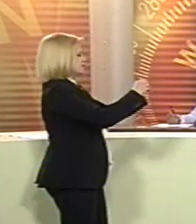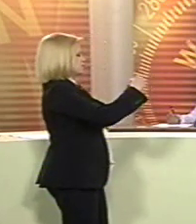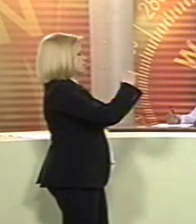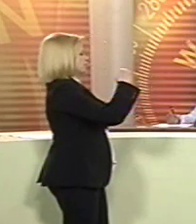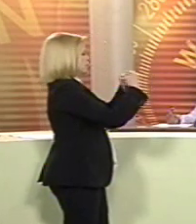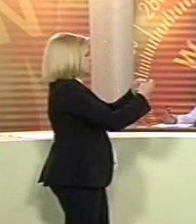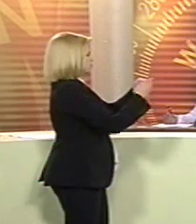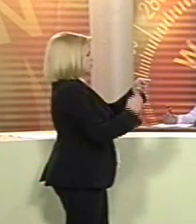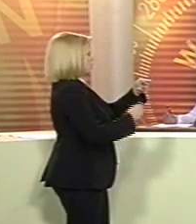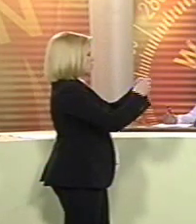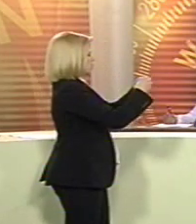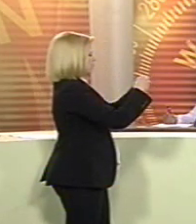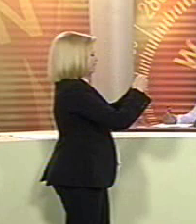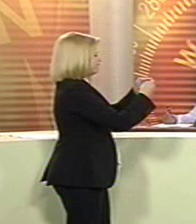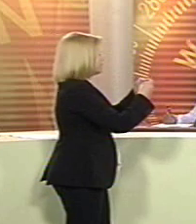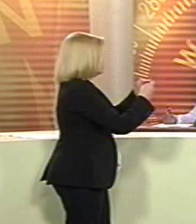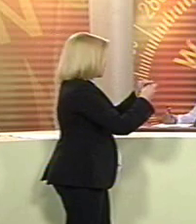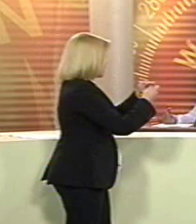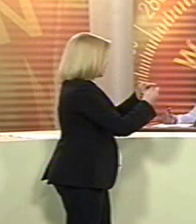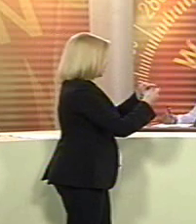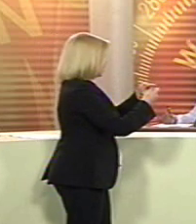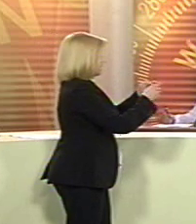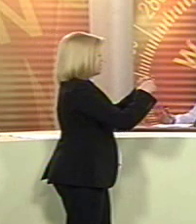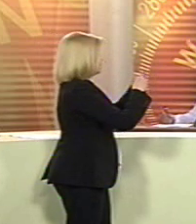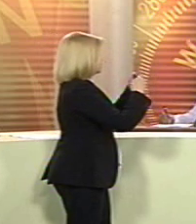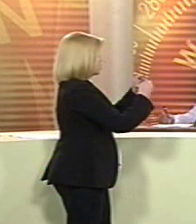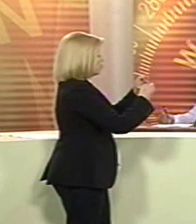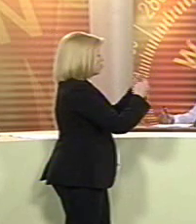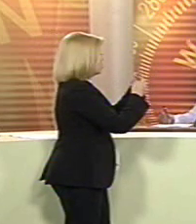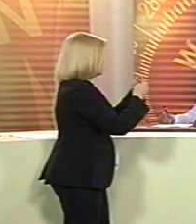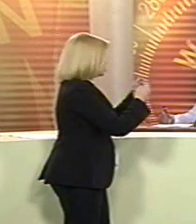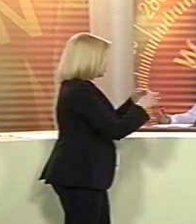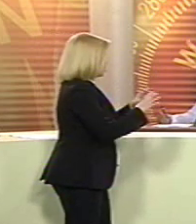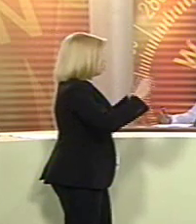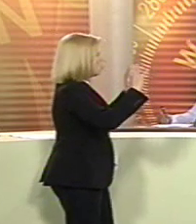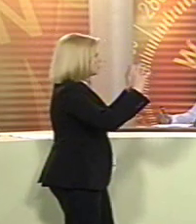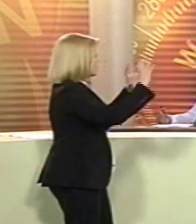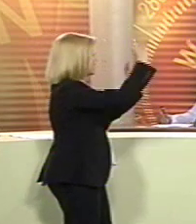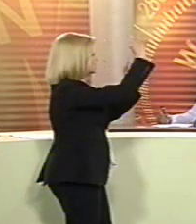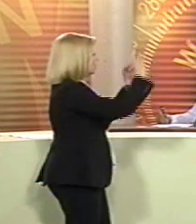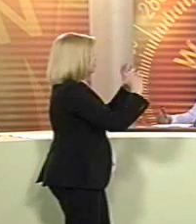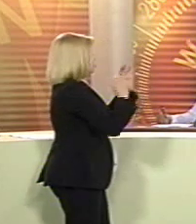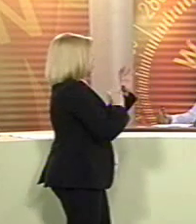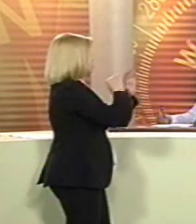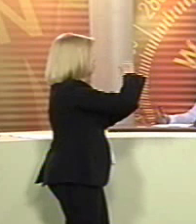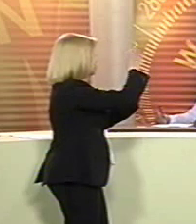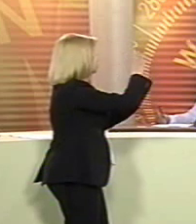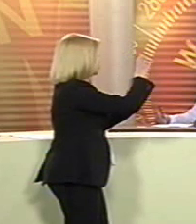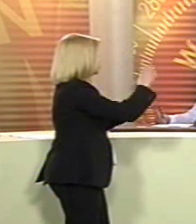aferição individual, familiar e aferição política, qualquer ação que toque em qualquer um desses pontos,